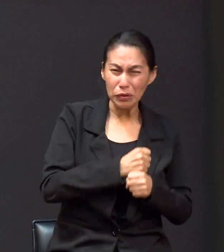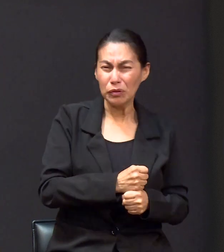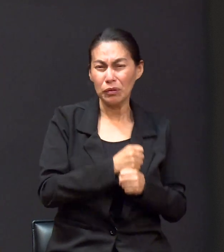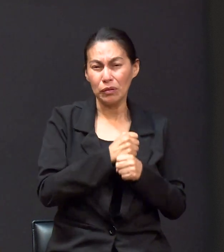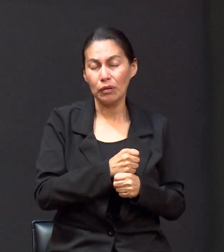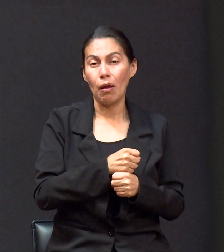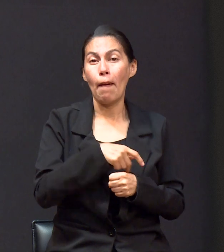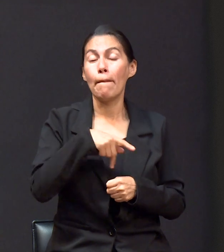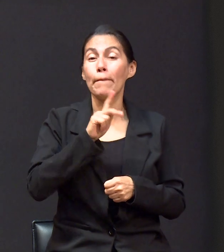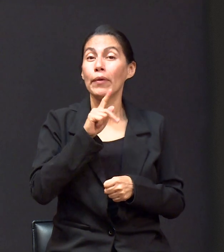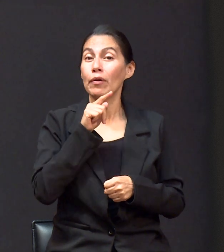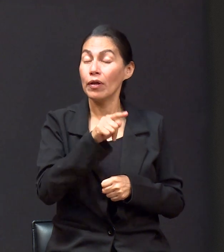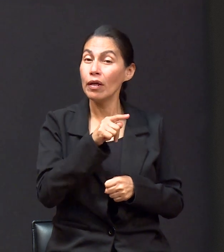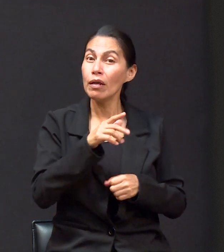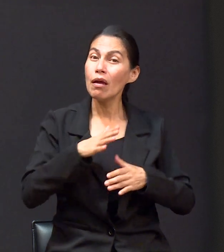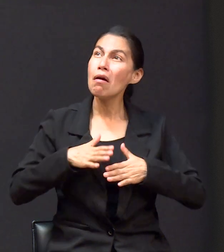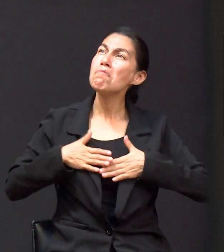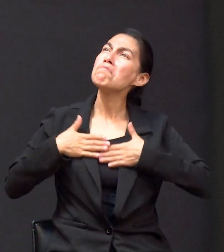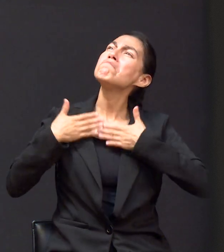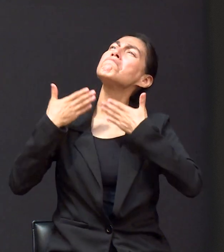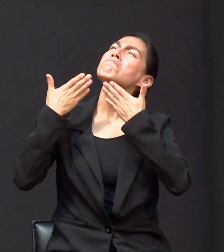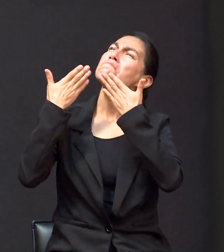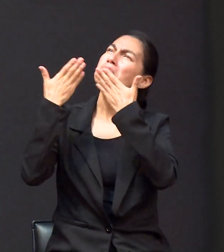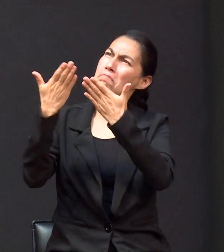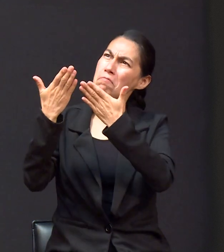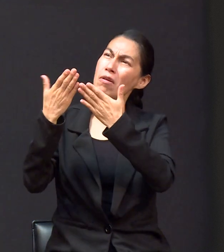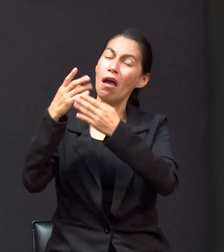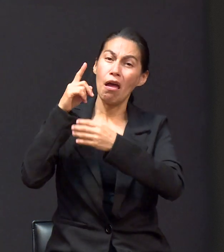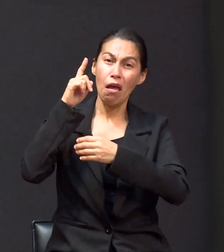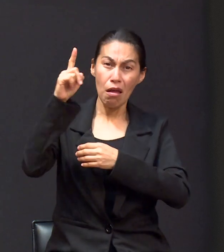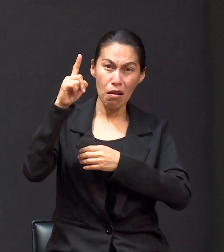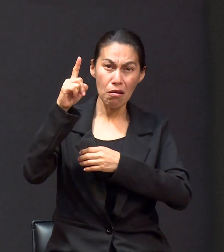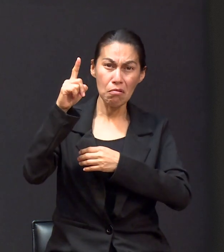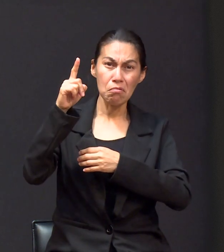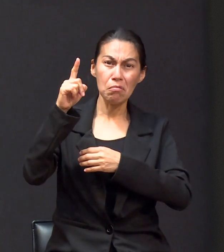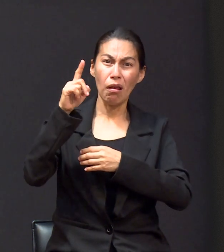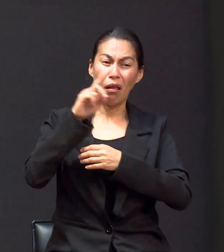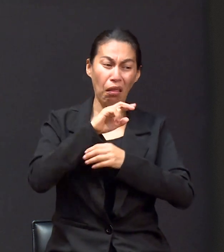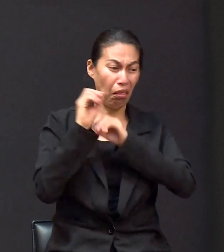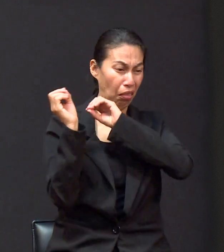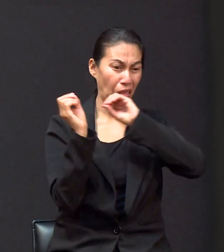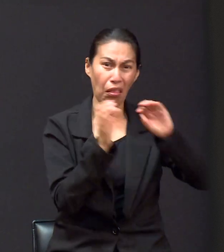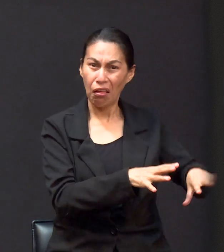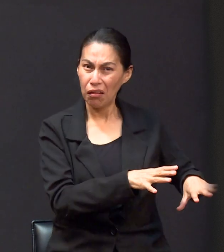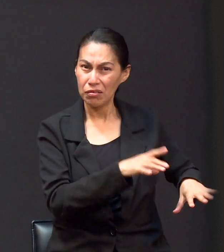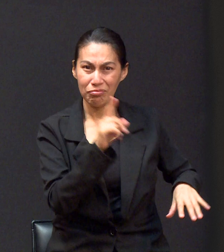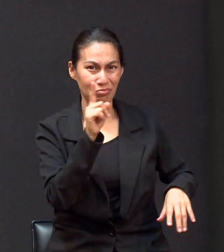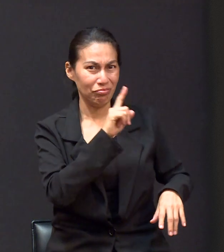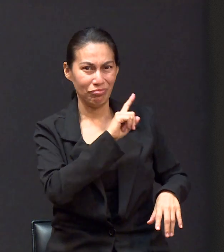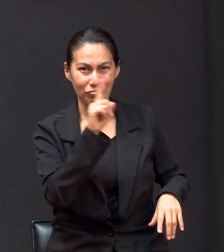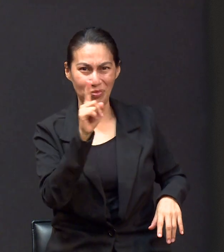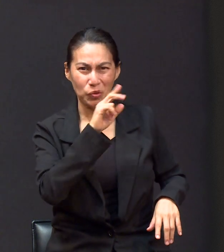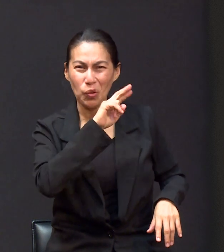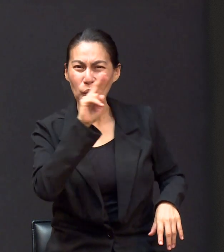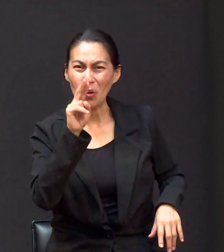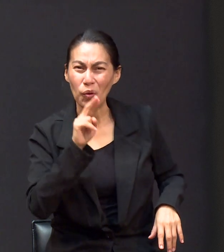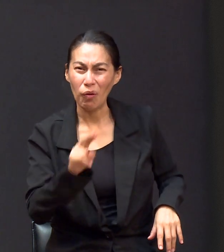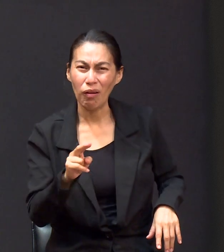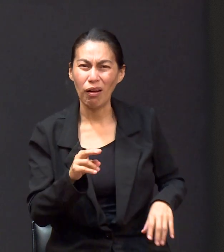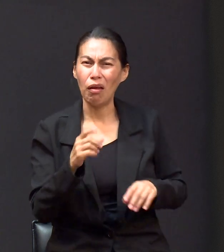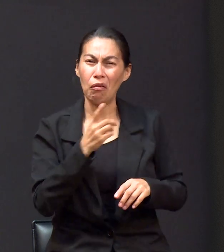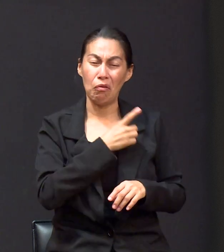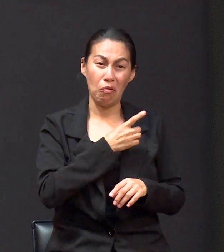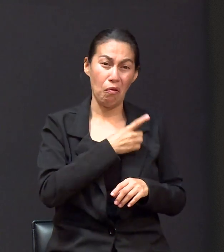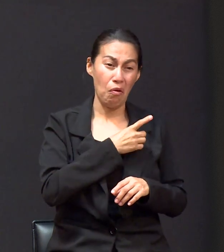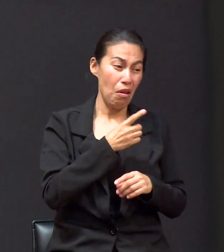pero ha confiado en el Dios Todopoderoso, que nunca, nunca la ha dejado ni